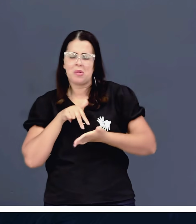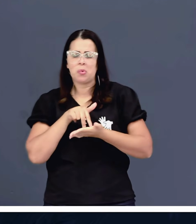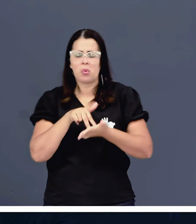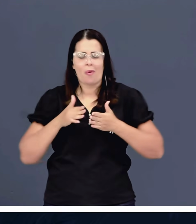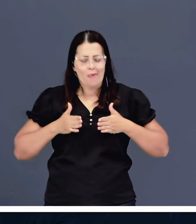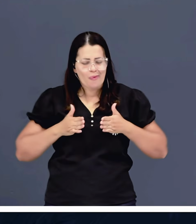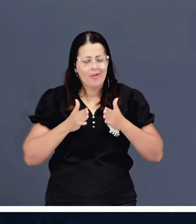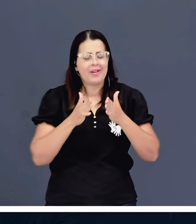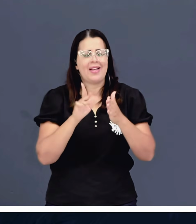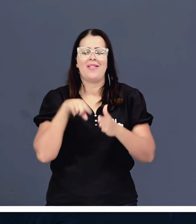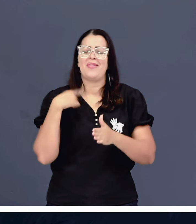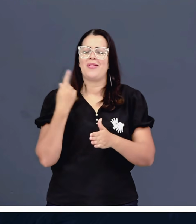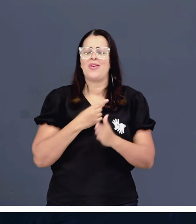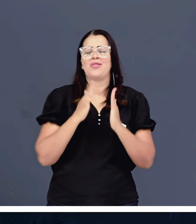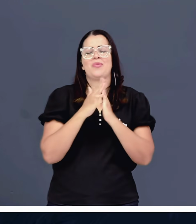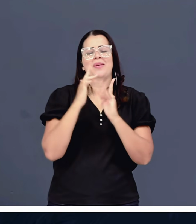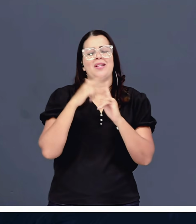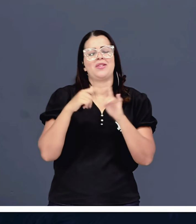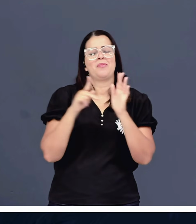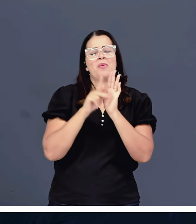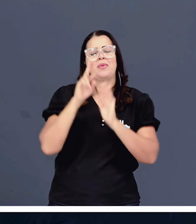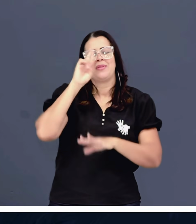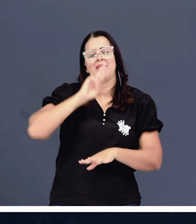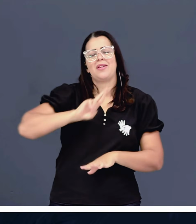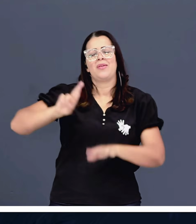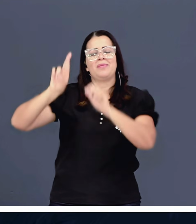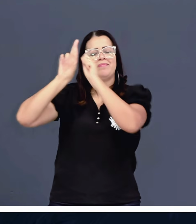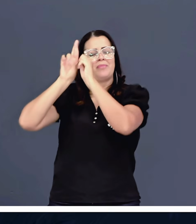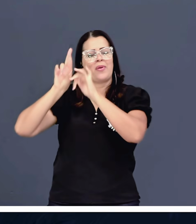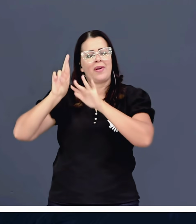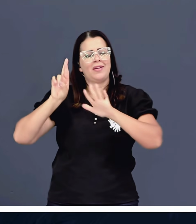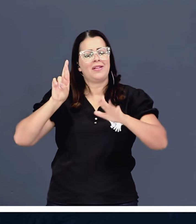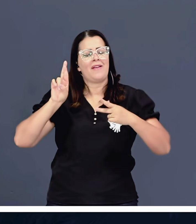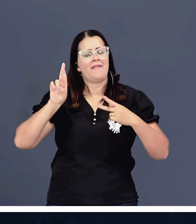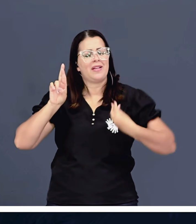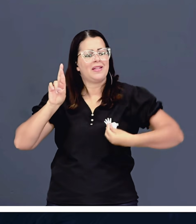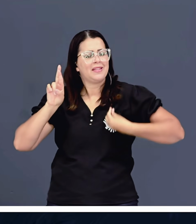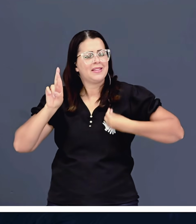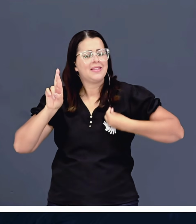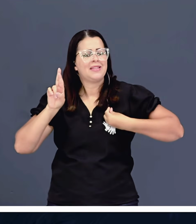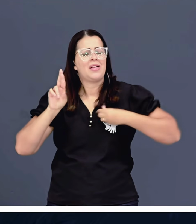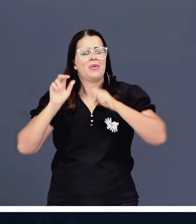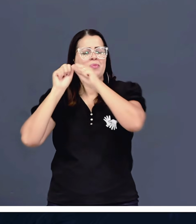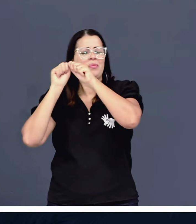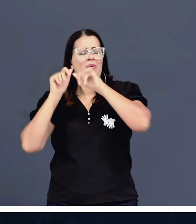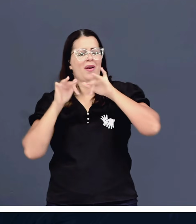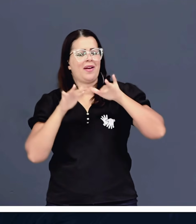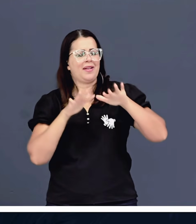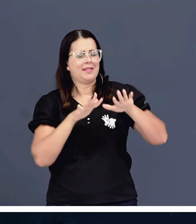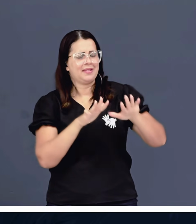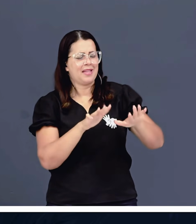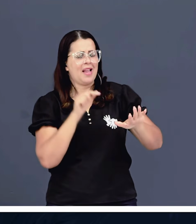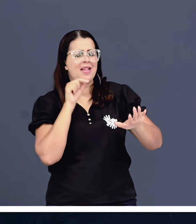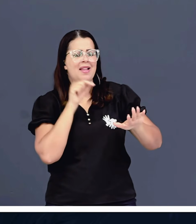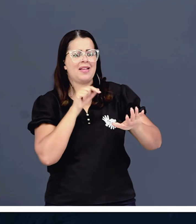Sim, como igreja do Senhor, nós os abençoamos. E que sobre a vida deles esteja o teu favor e que essa